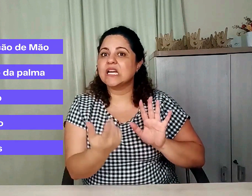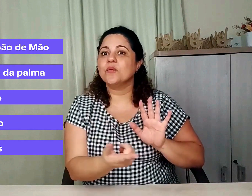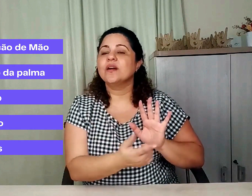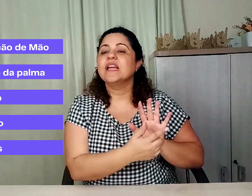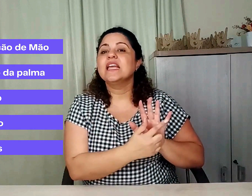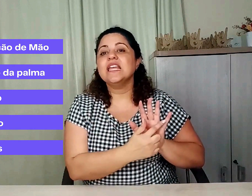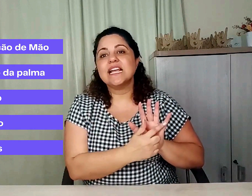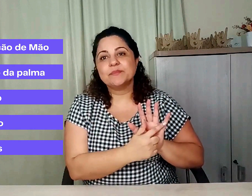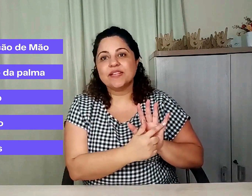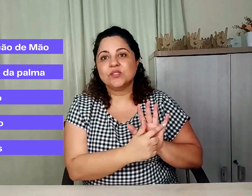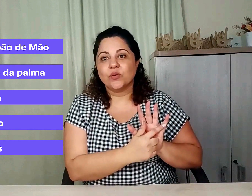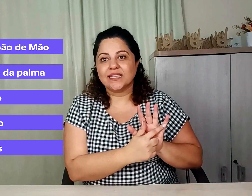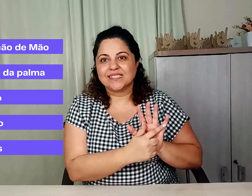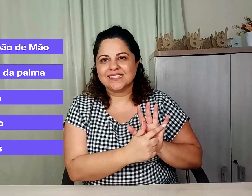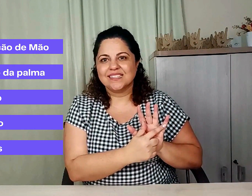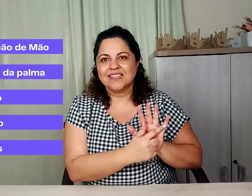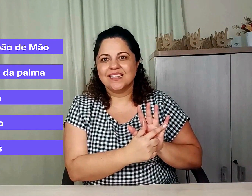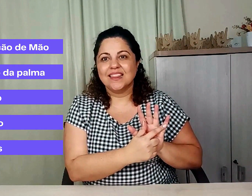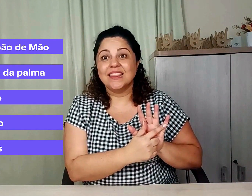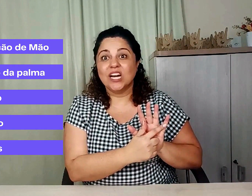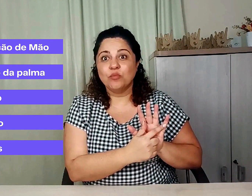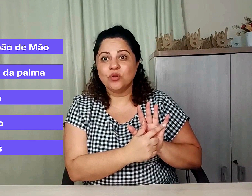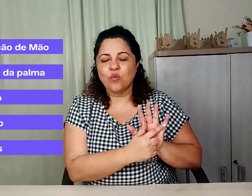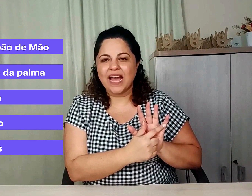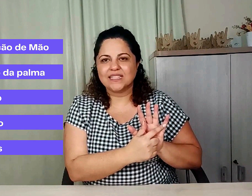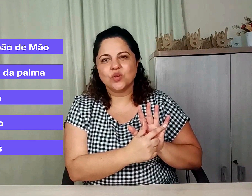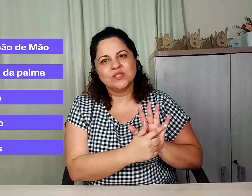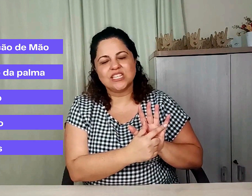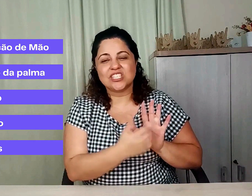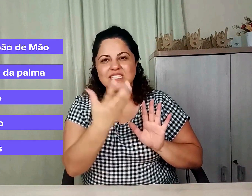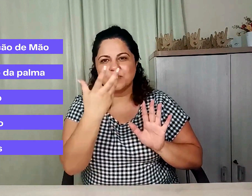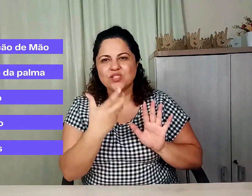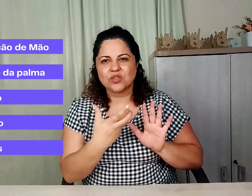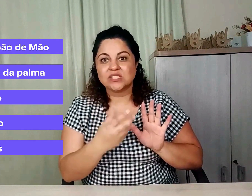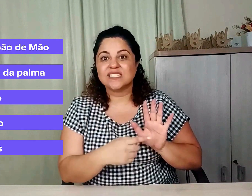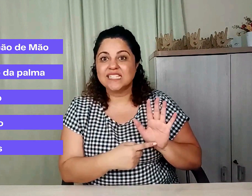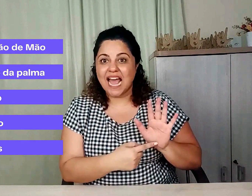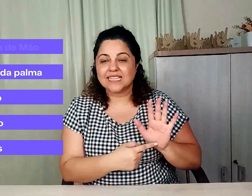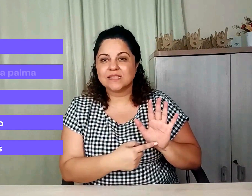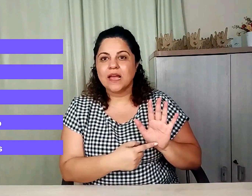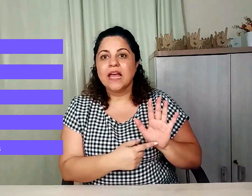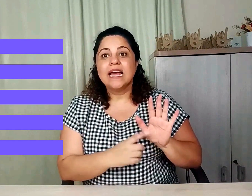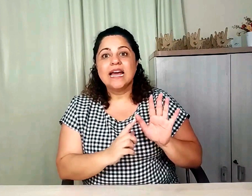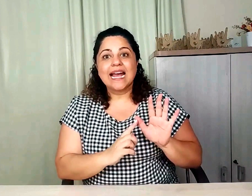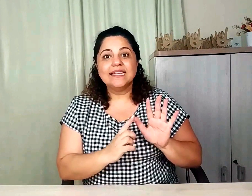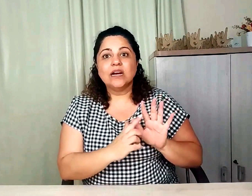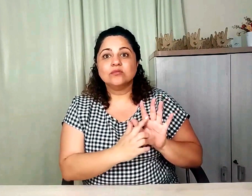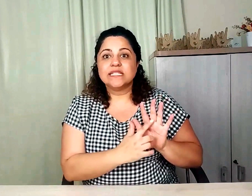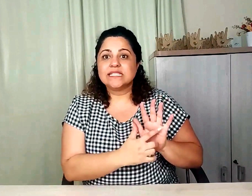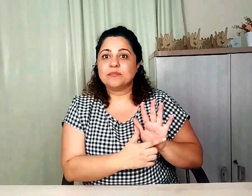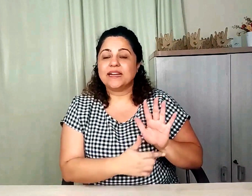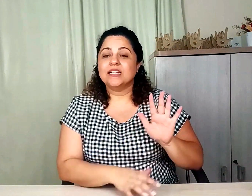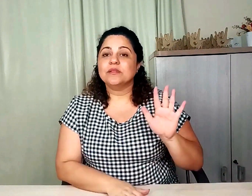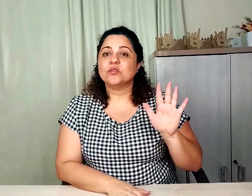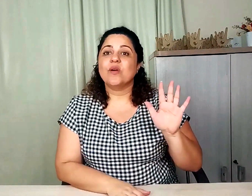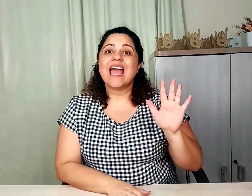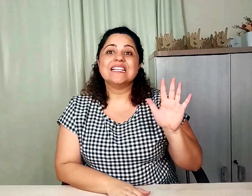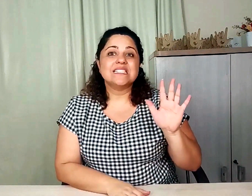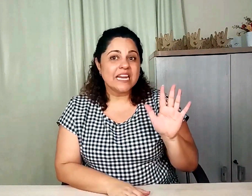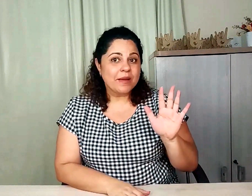localização e expressões não manuais, ou seja, as expressões faciais. Cada um desse parâmetro é